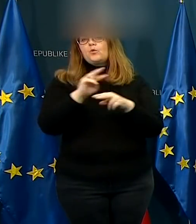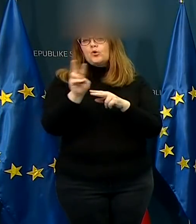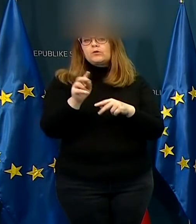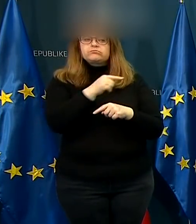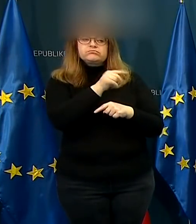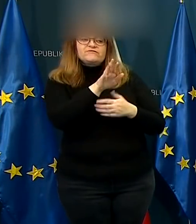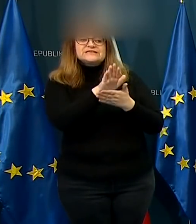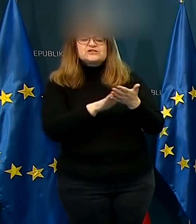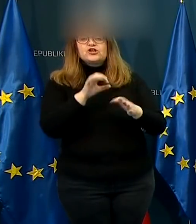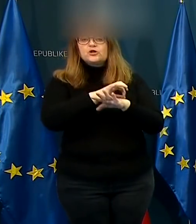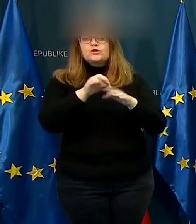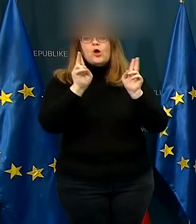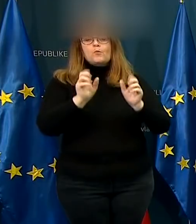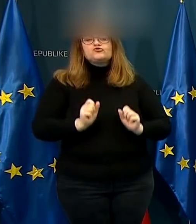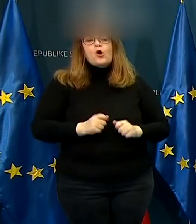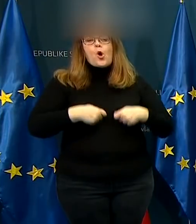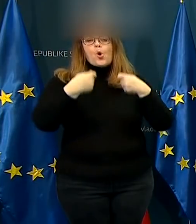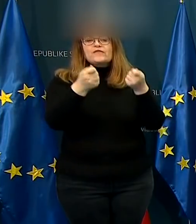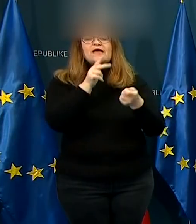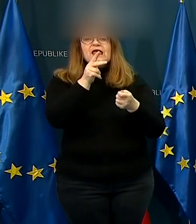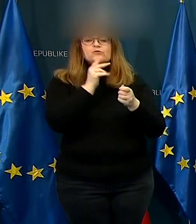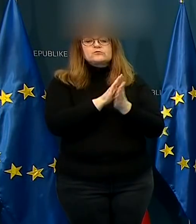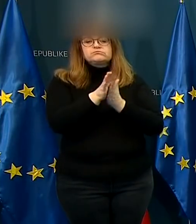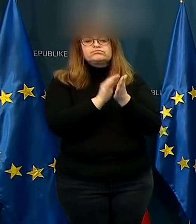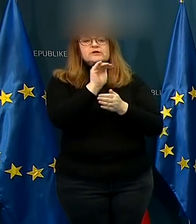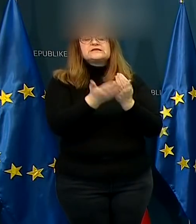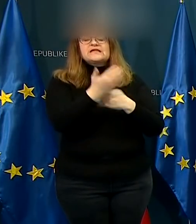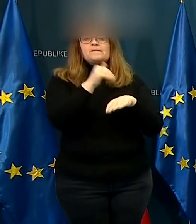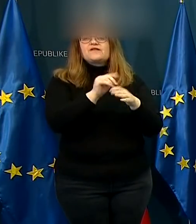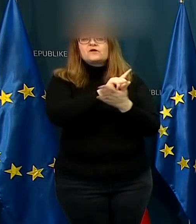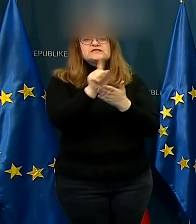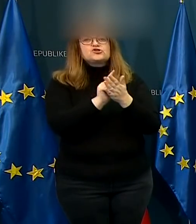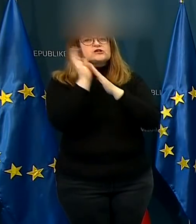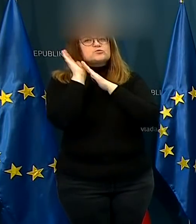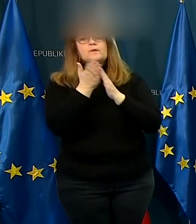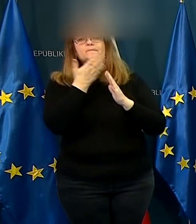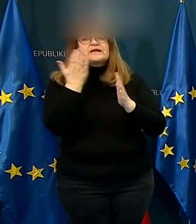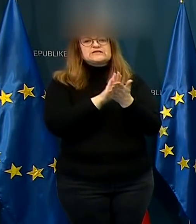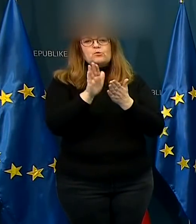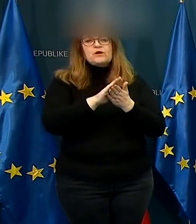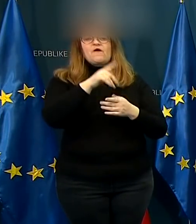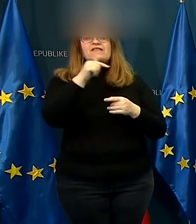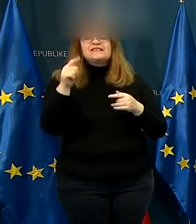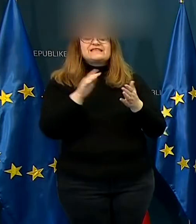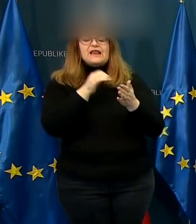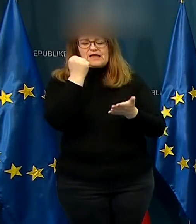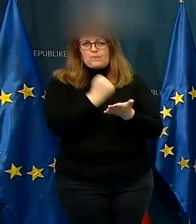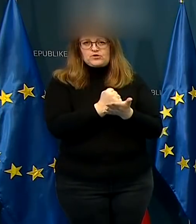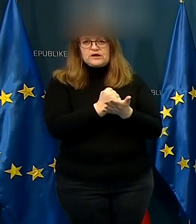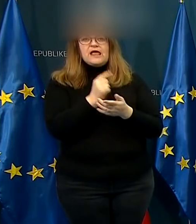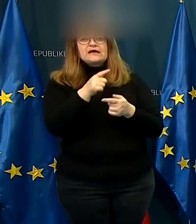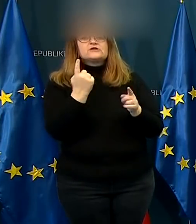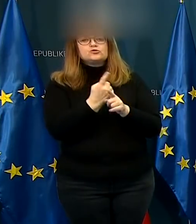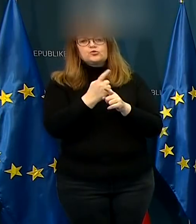v začetku tedna omogočili oddajo elektronskih vlog za prijavo začasnega prebivališča brez uporabe digitalnega potrdila, kar ste